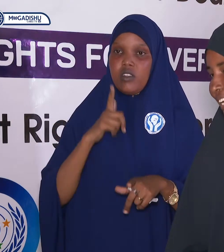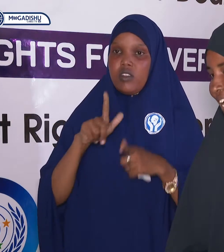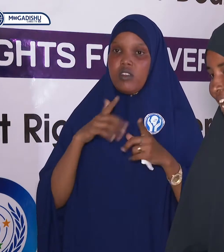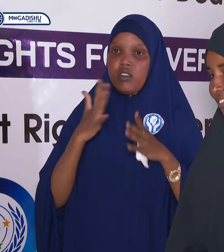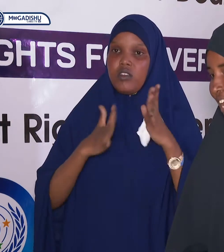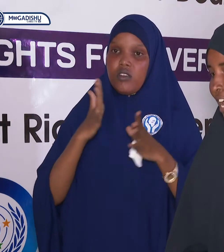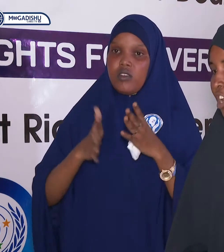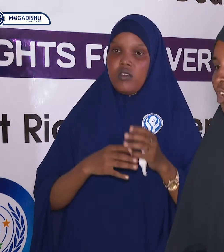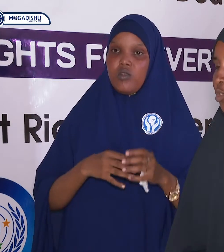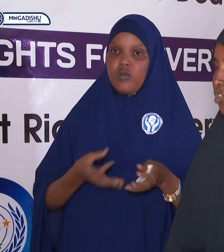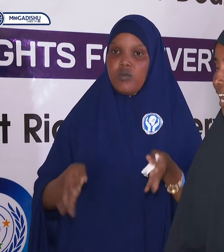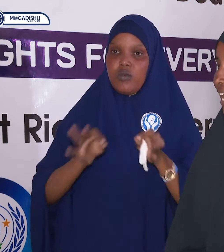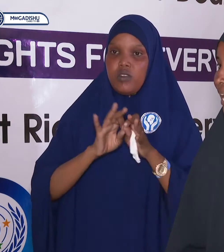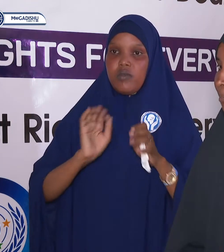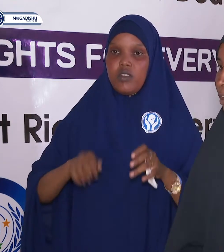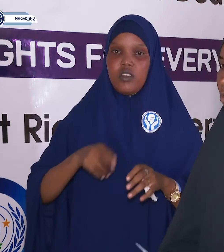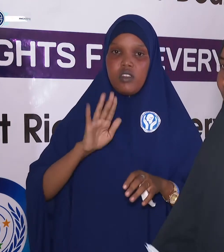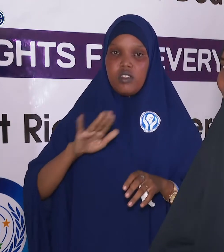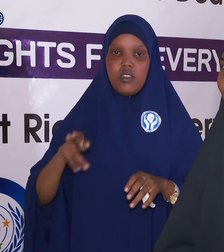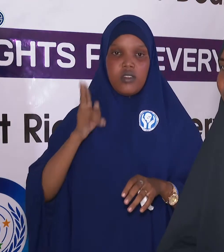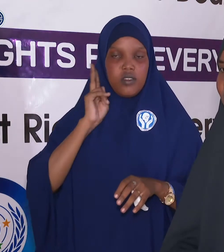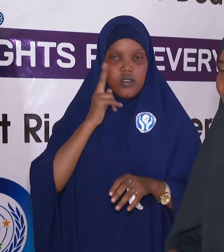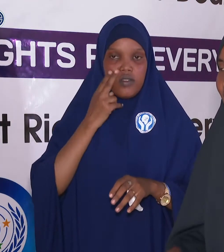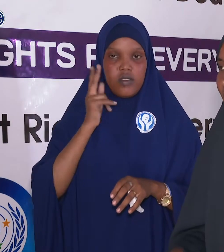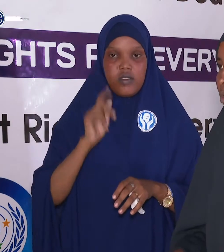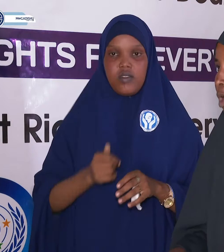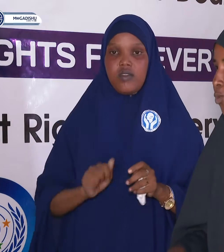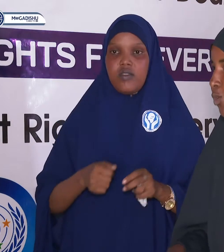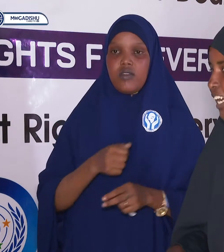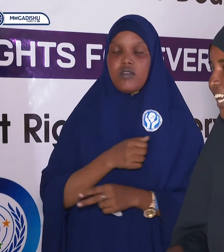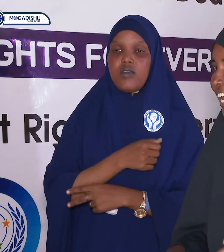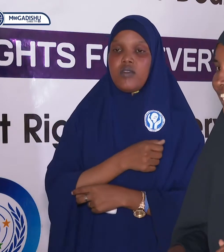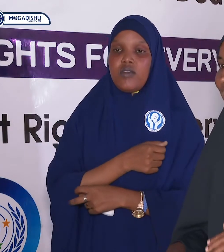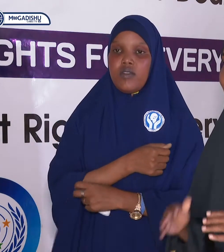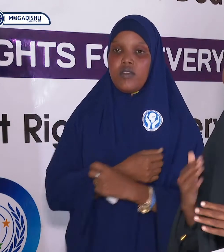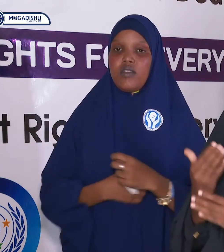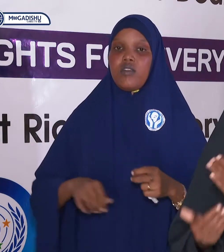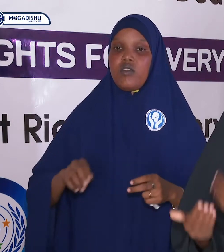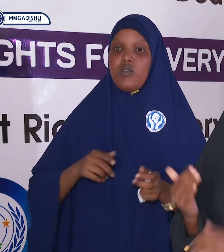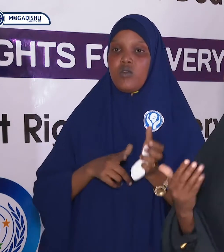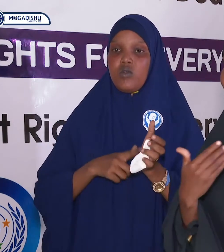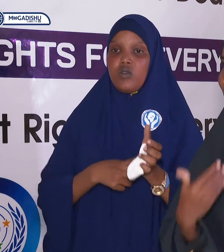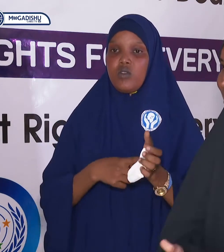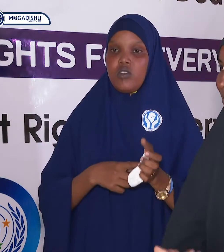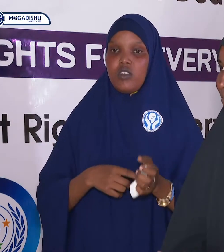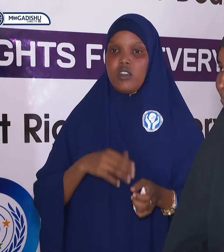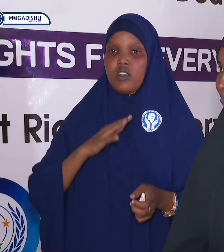ardayda maqalka naafada tusaale ahaan marka uu macalin fasal gala waxa uu leeyahay ardayda